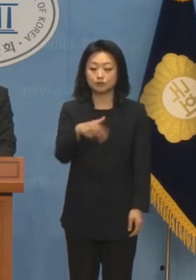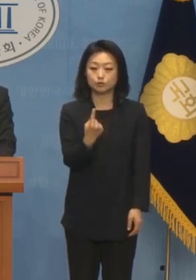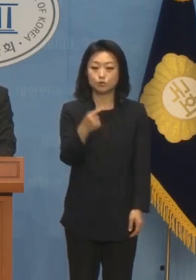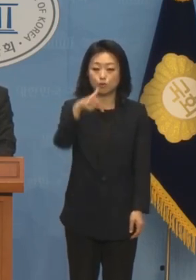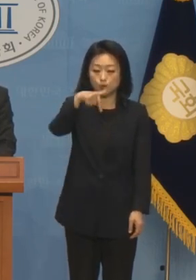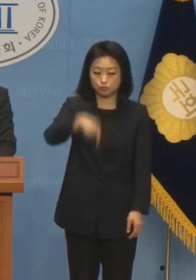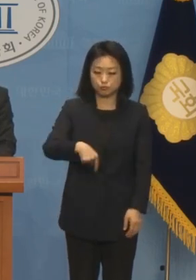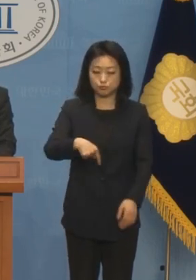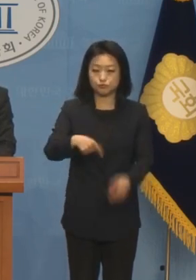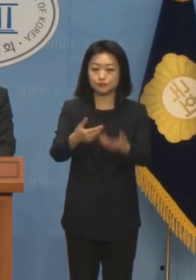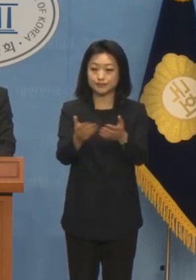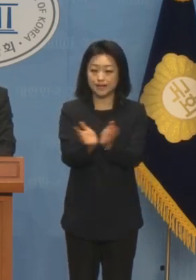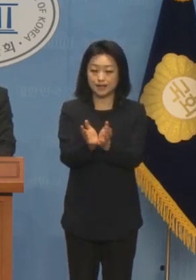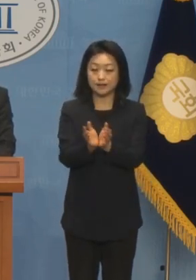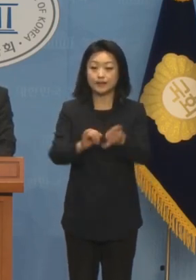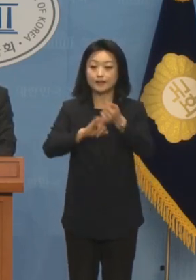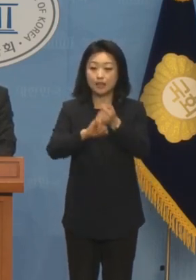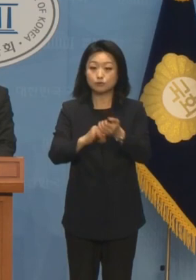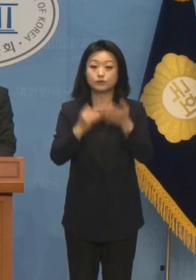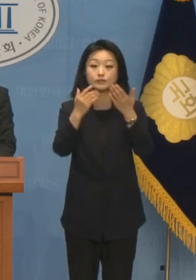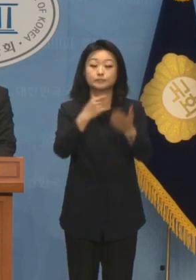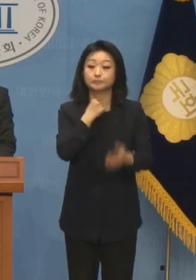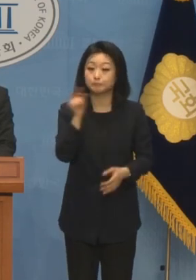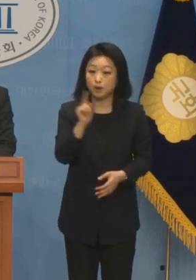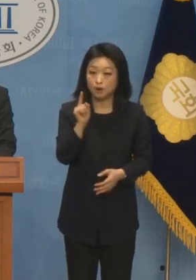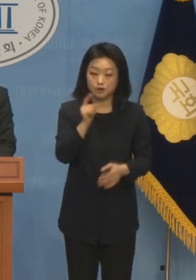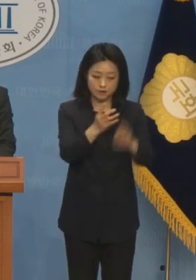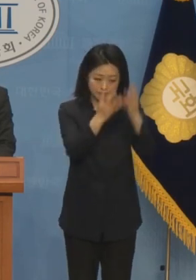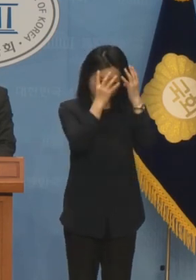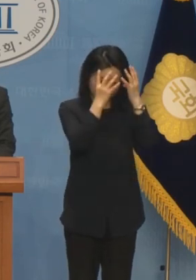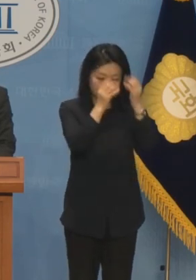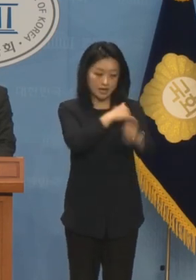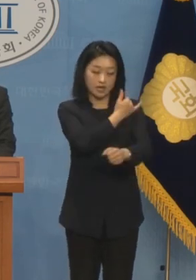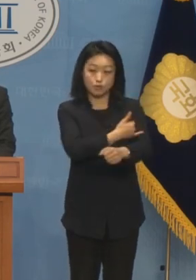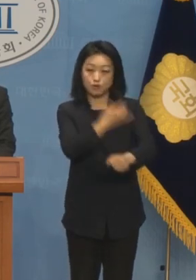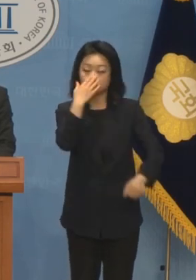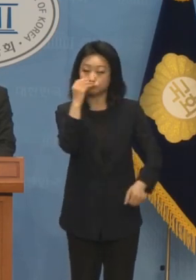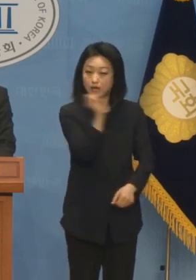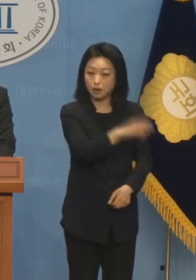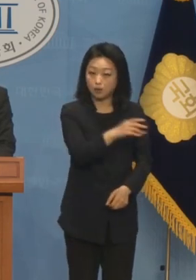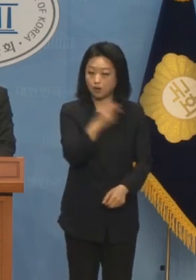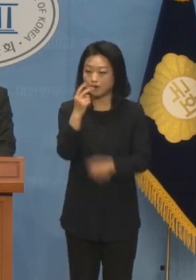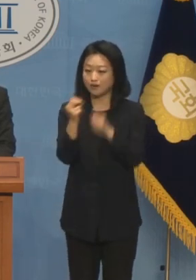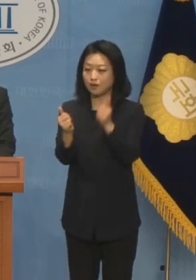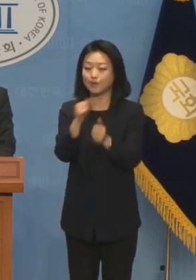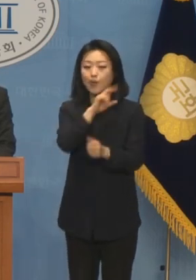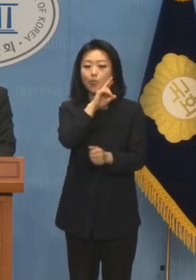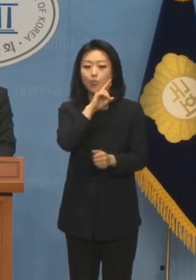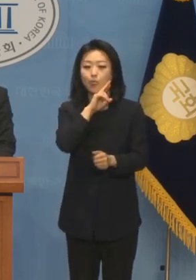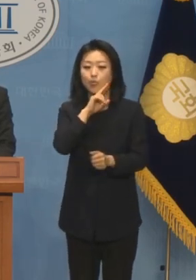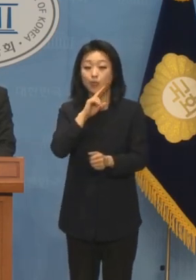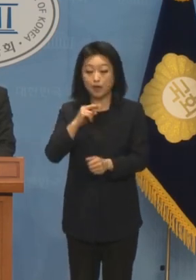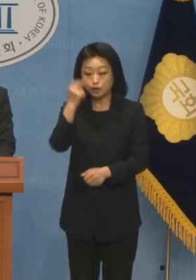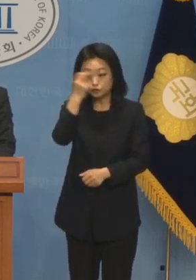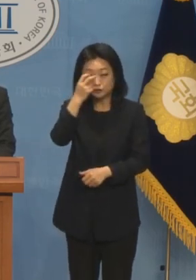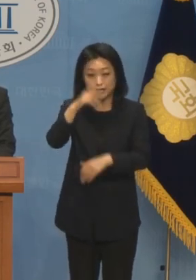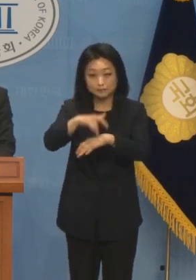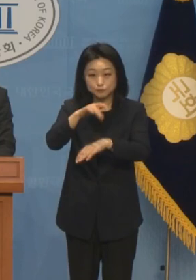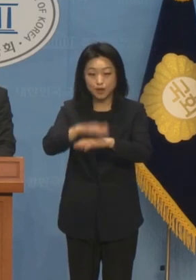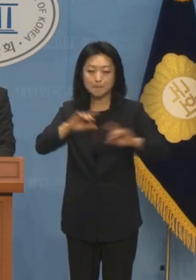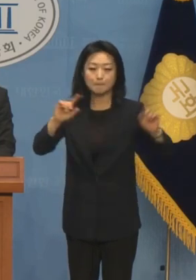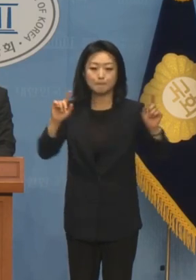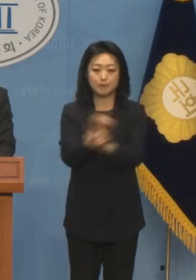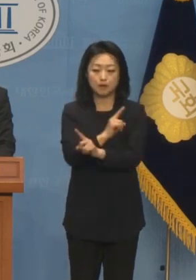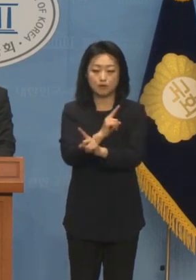조국혁신당은 약속드립니다. 수용자의 인권을 외면하고 검사의 편의만을 우선시하는 수사 관행을